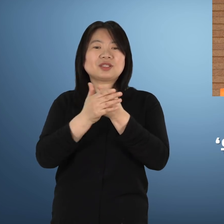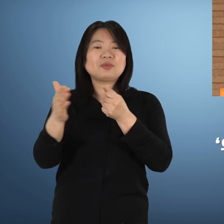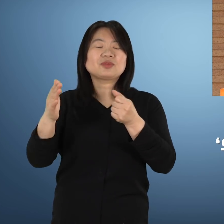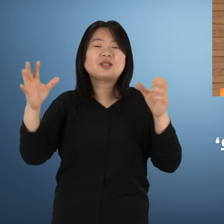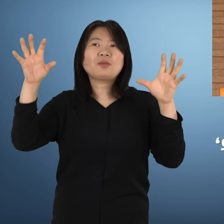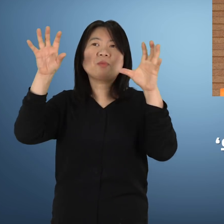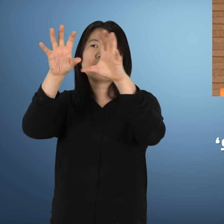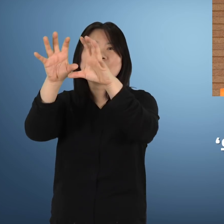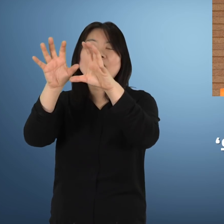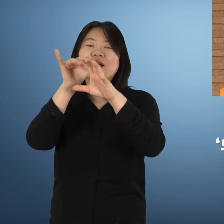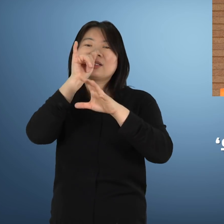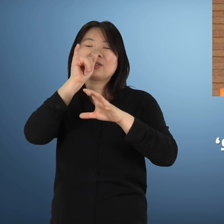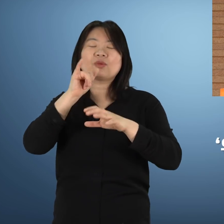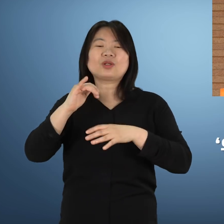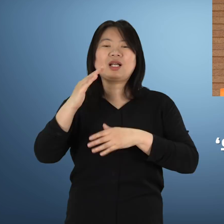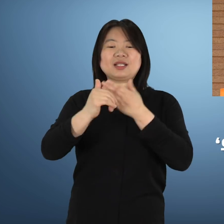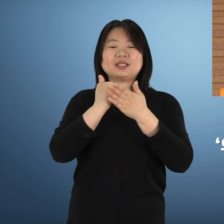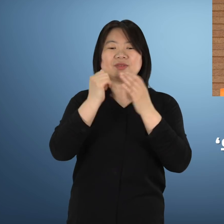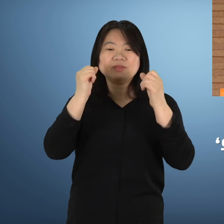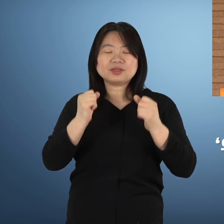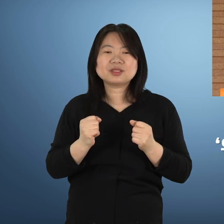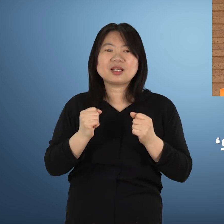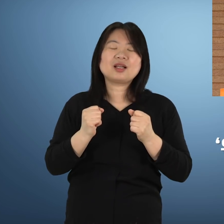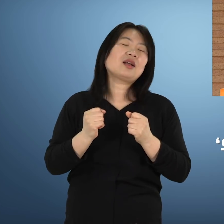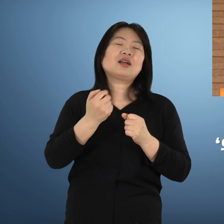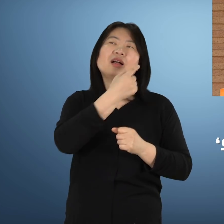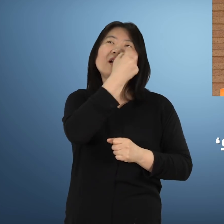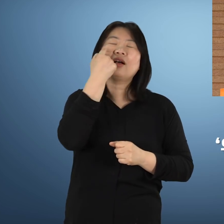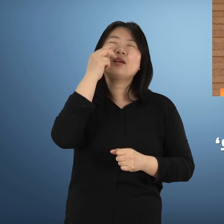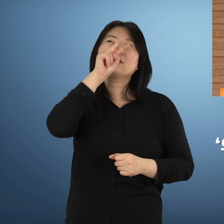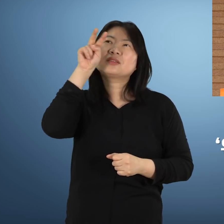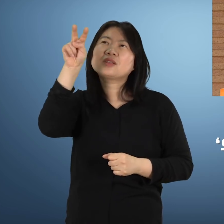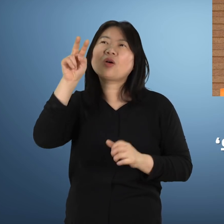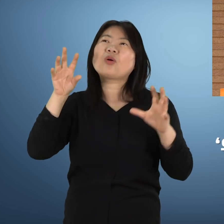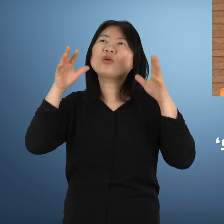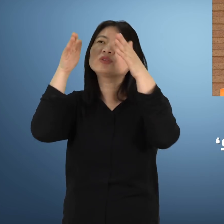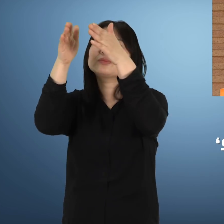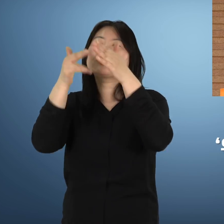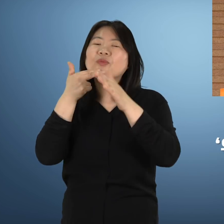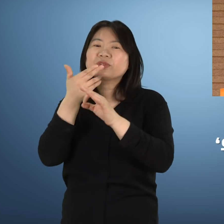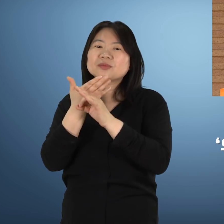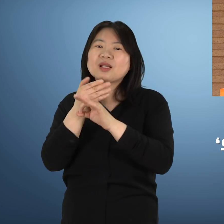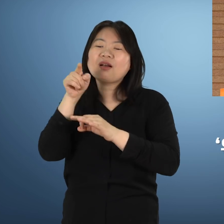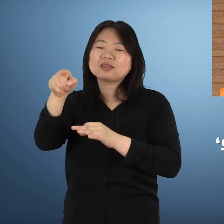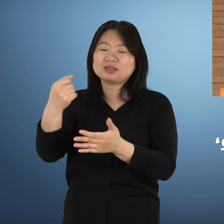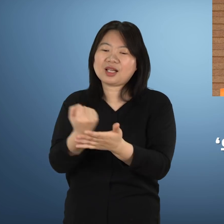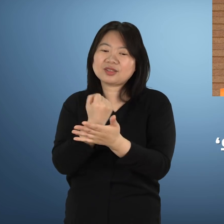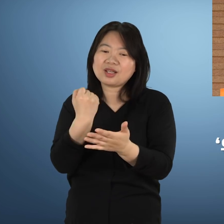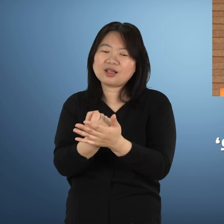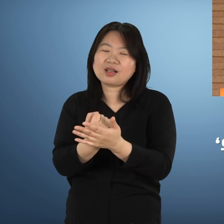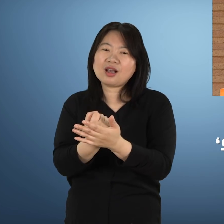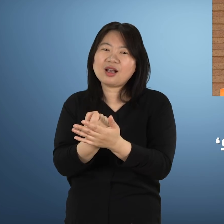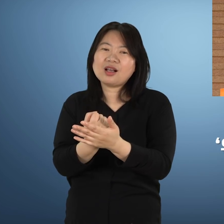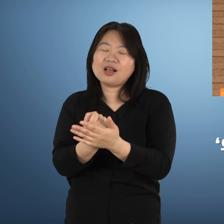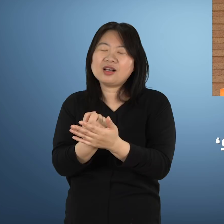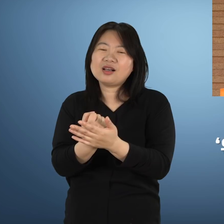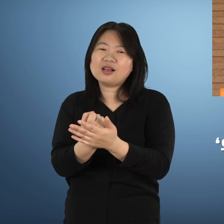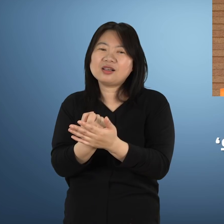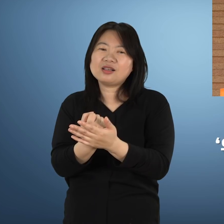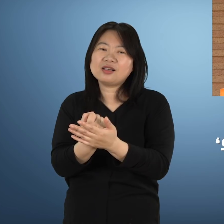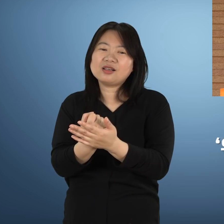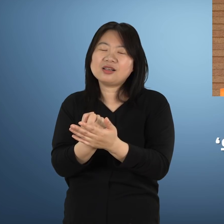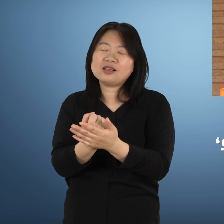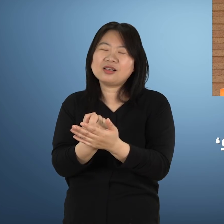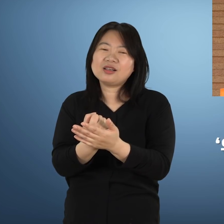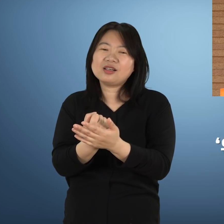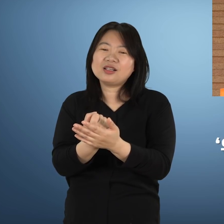모아지고 하나님의 임재로 시선이 모아지지 않으면 그 애통은 유사애통에